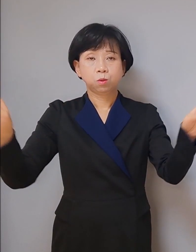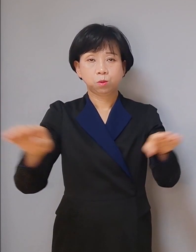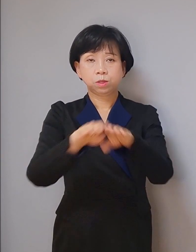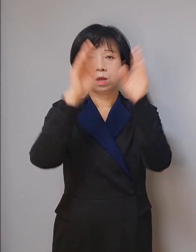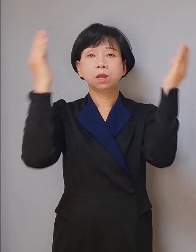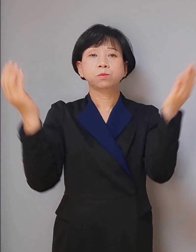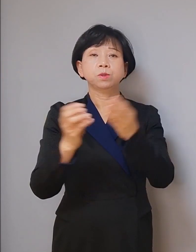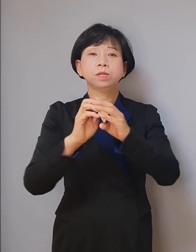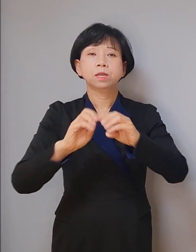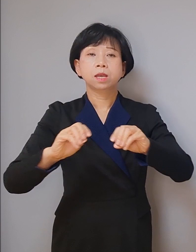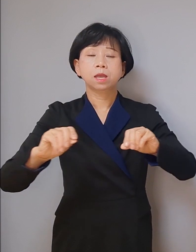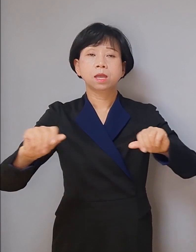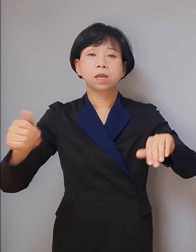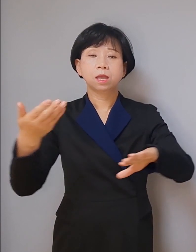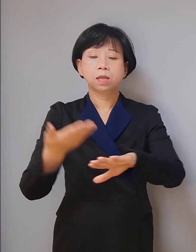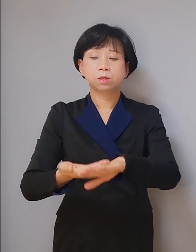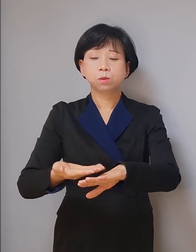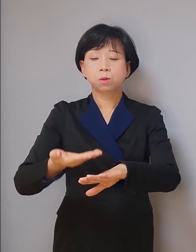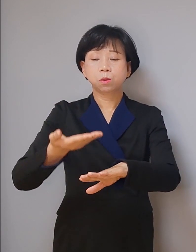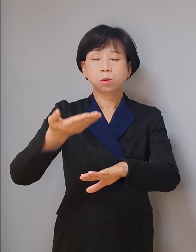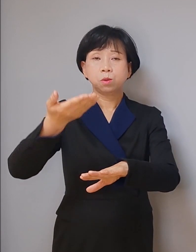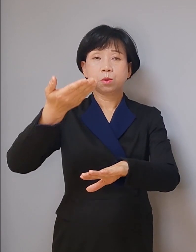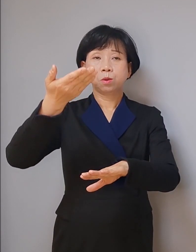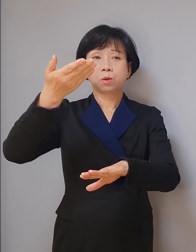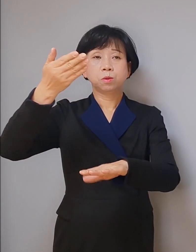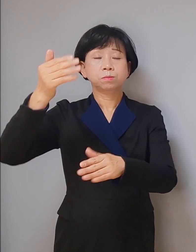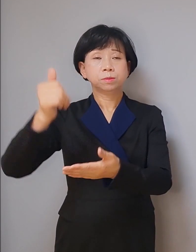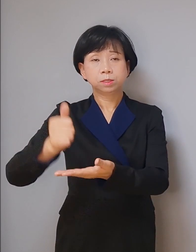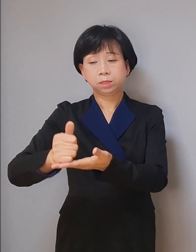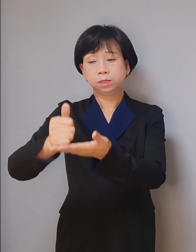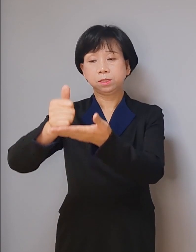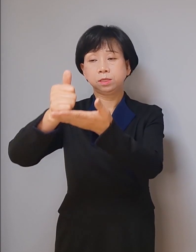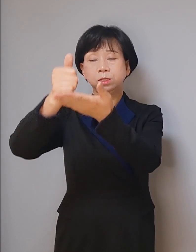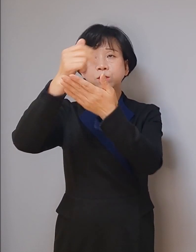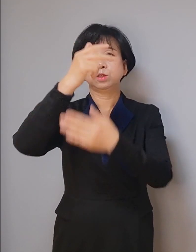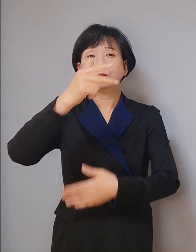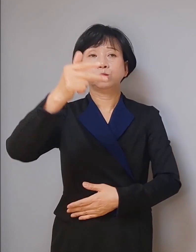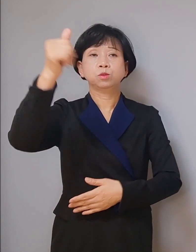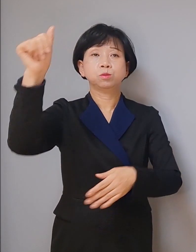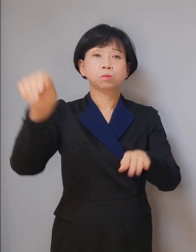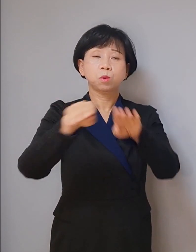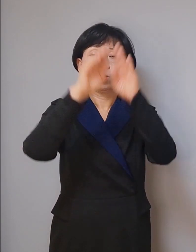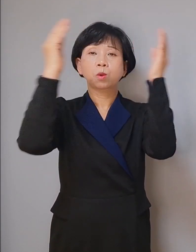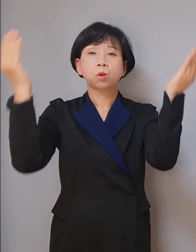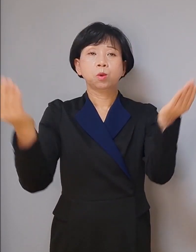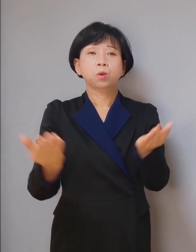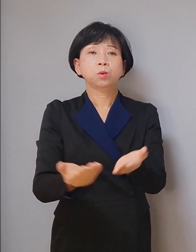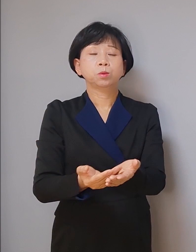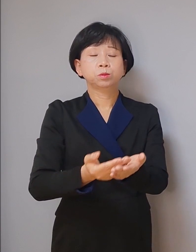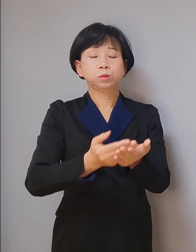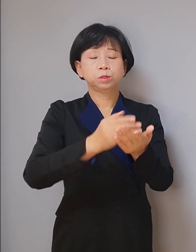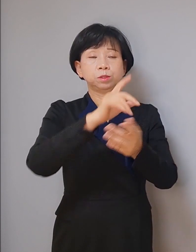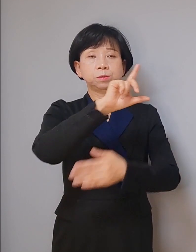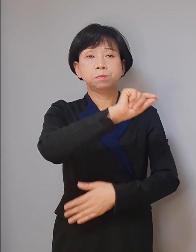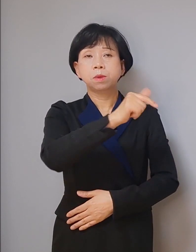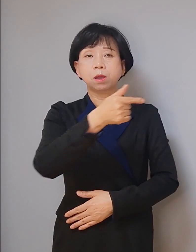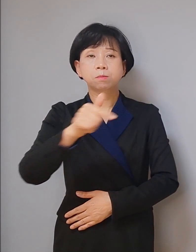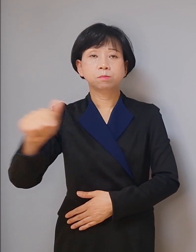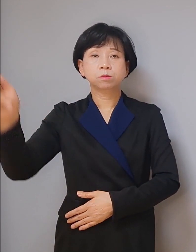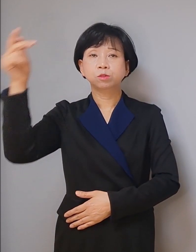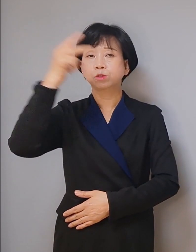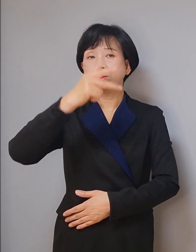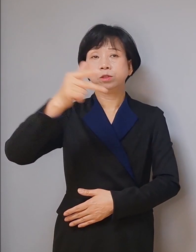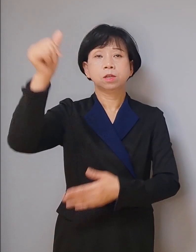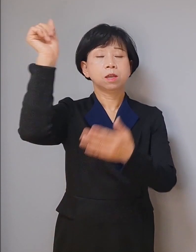찬양 온 땅 위에 높으신 주를 모든 만물 찬양